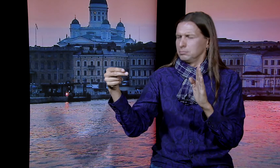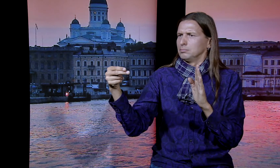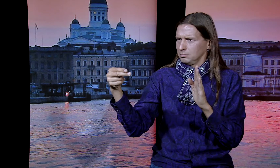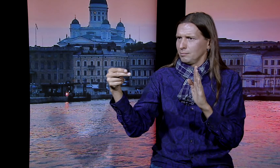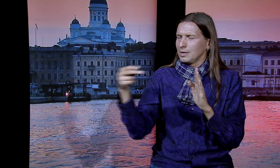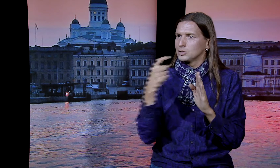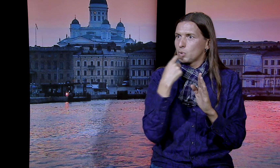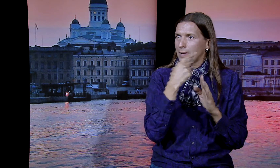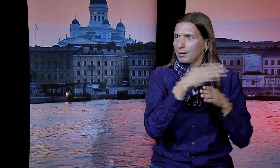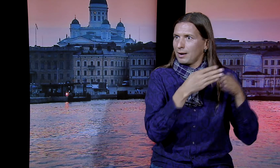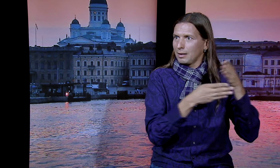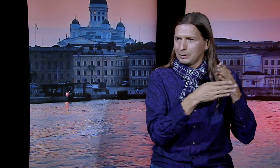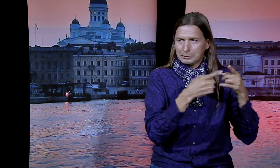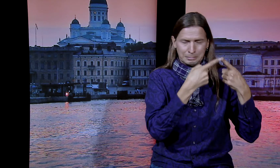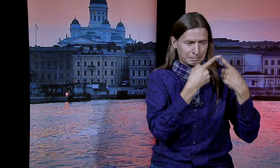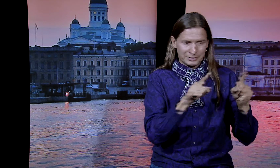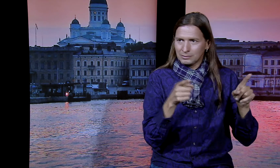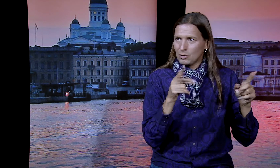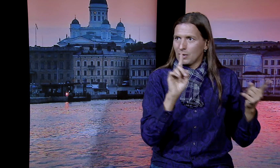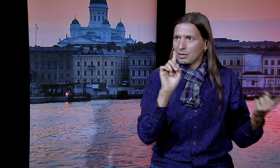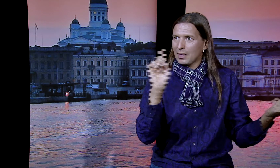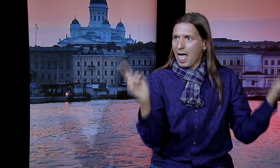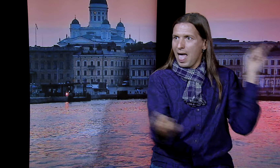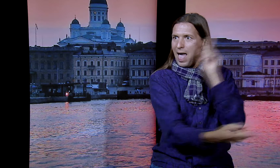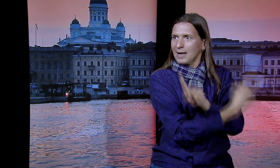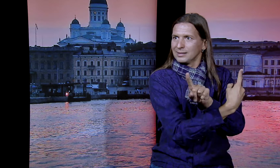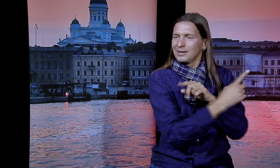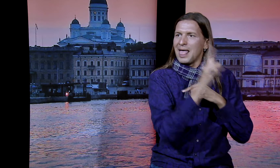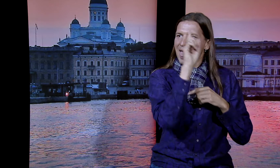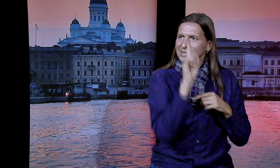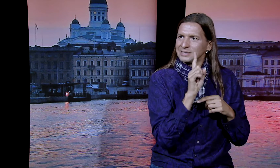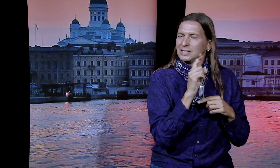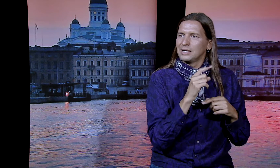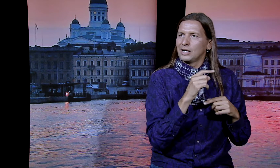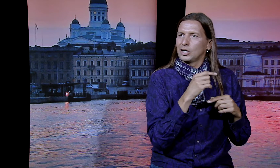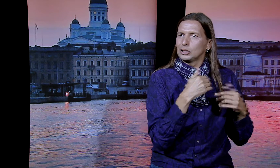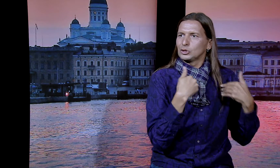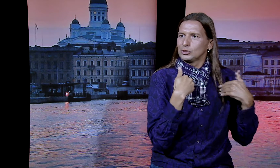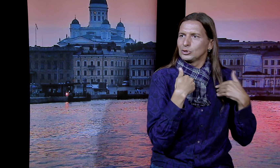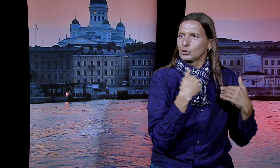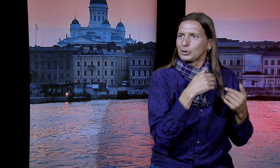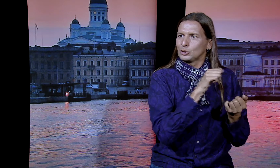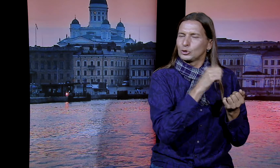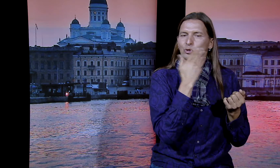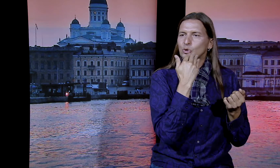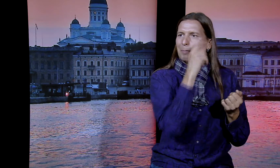objekti, jonka jälkeen vasta tulee paikka, eli otan omenan puusta.